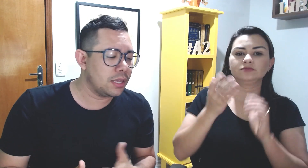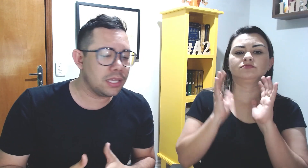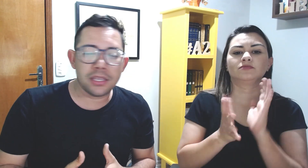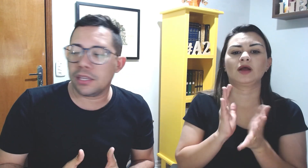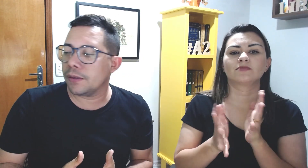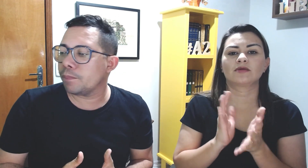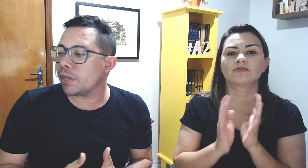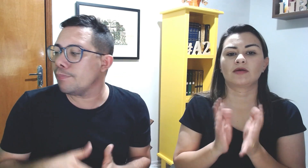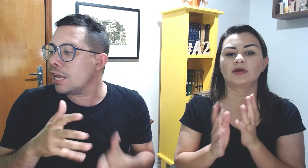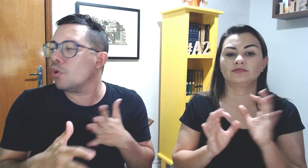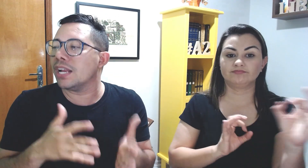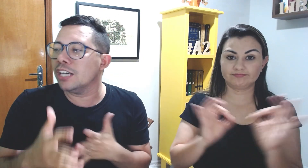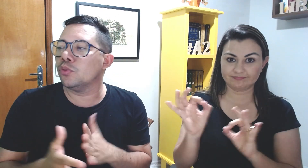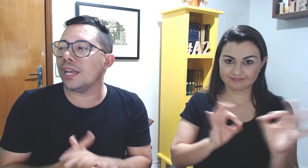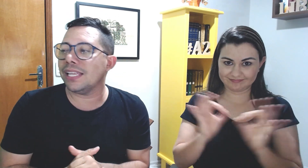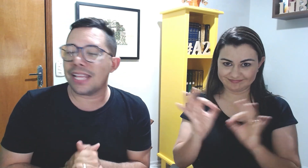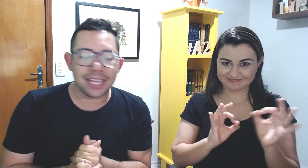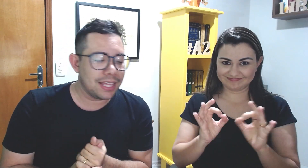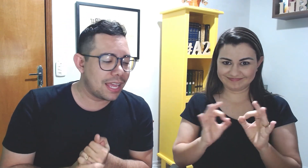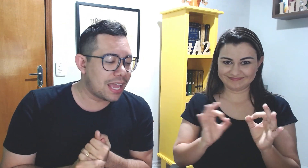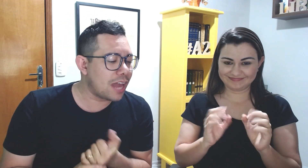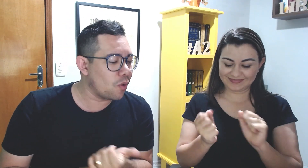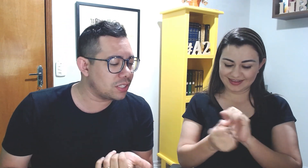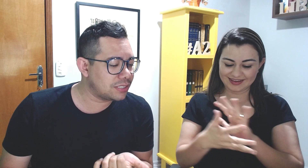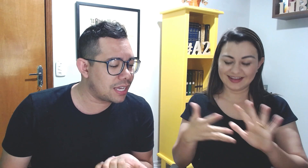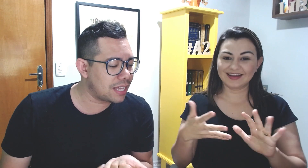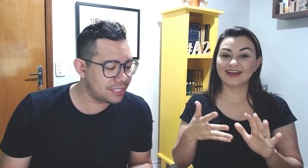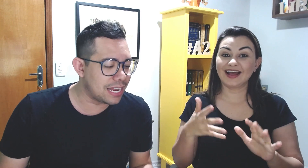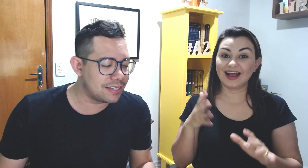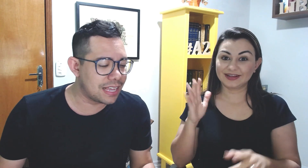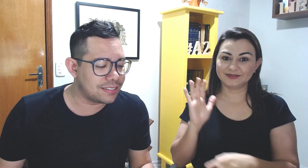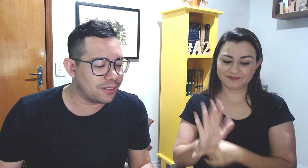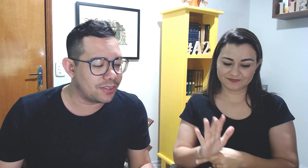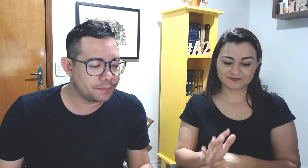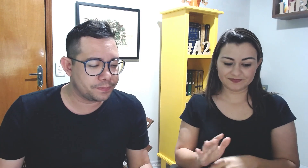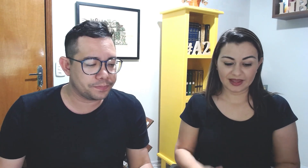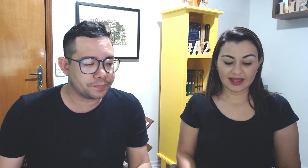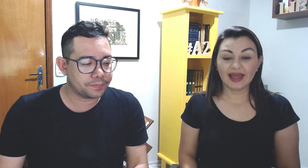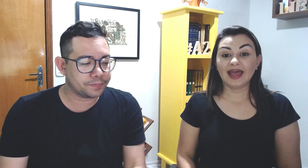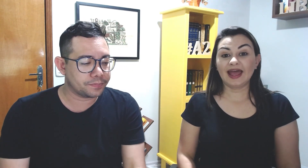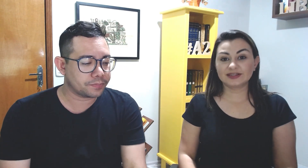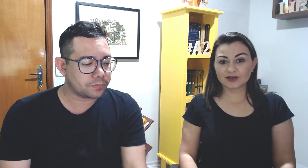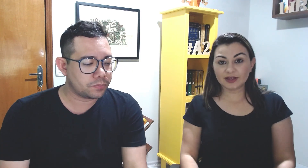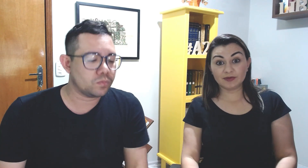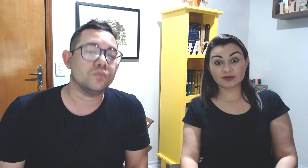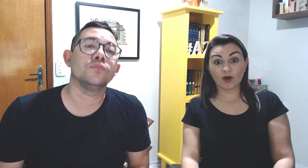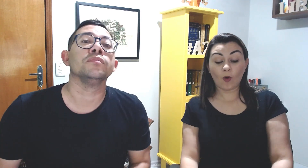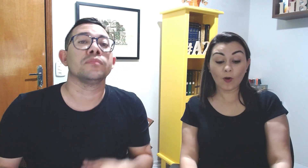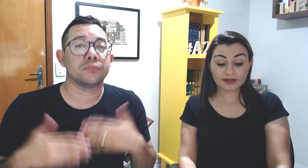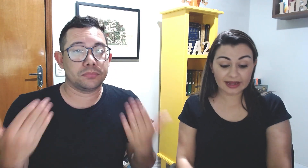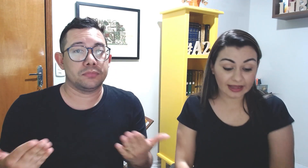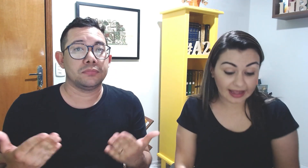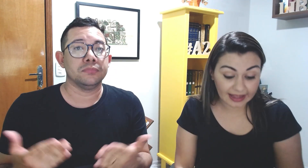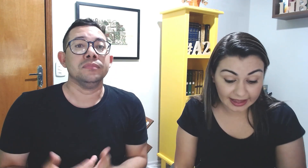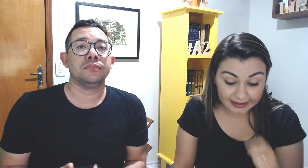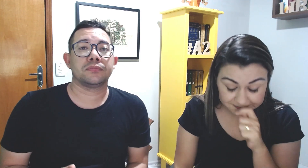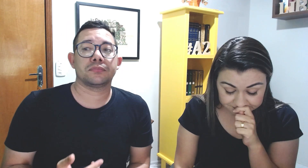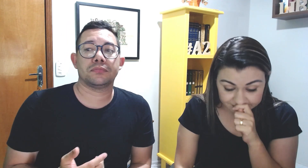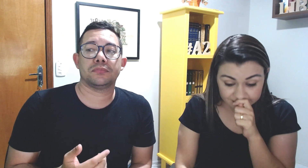organizando e melhorando aí, né, a nossa sinalização, né? É isso aí, pessoal.